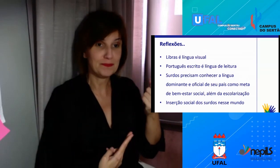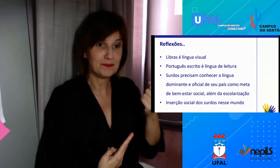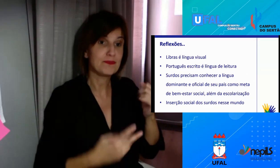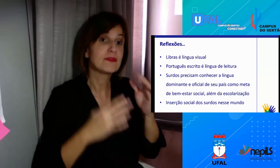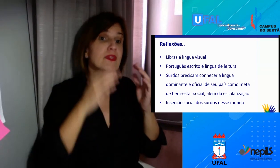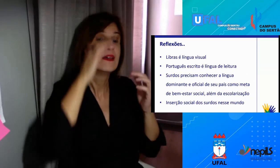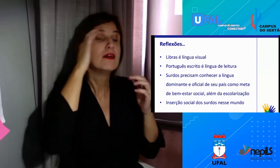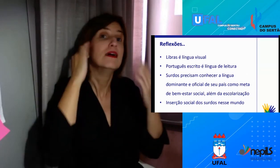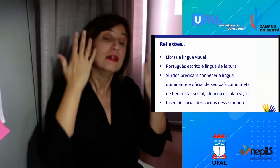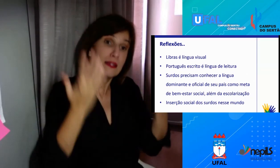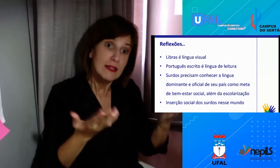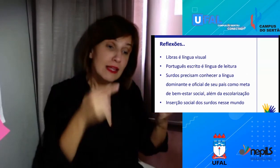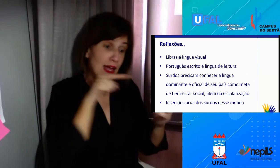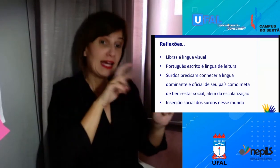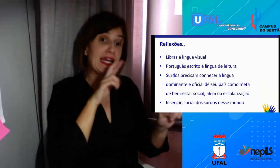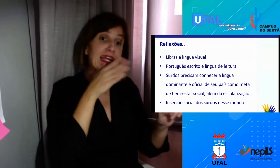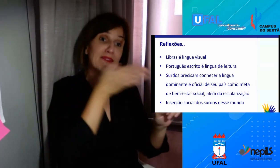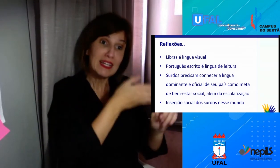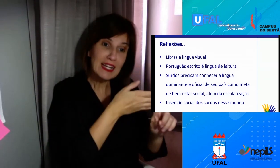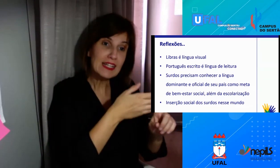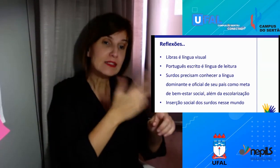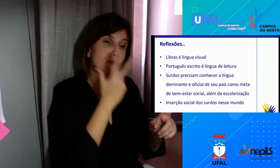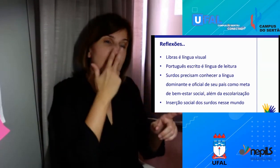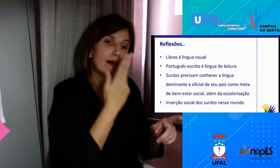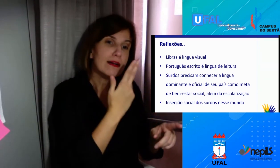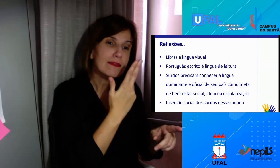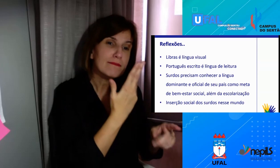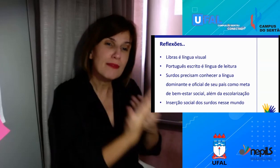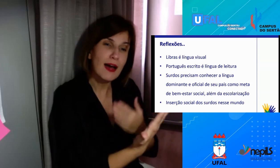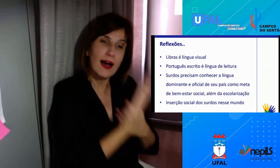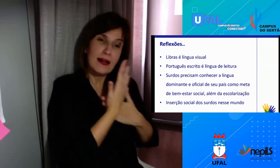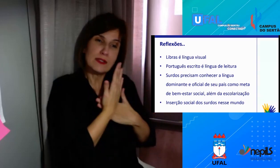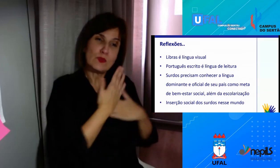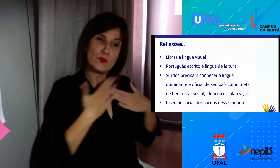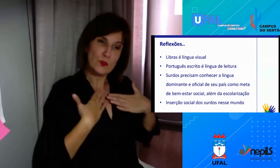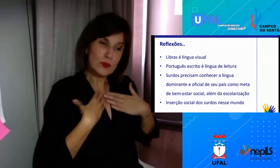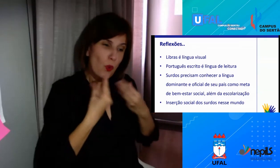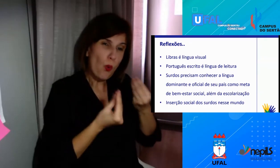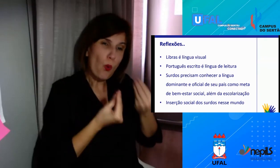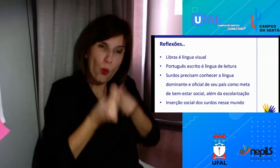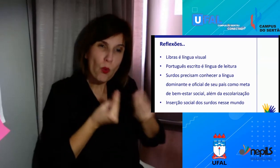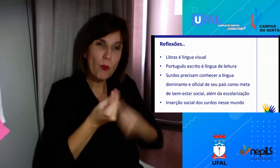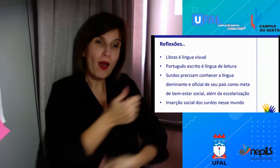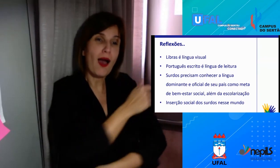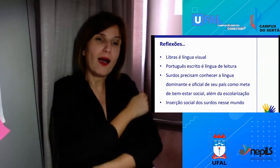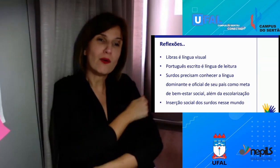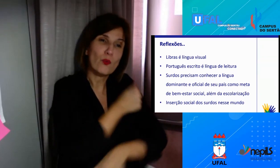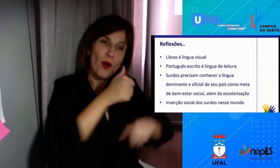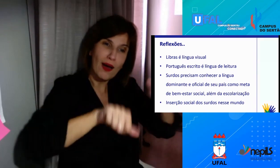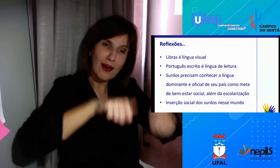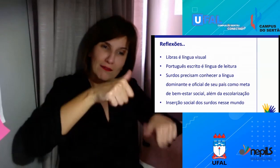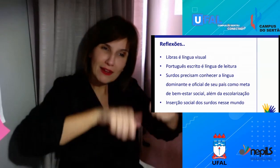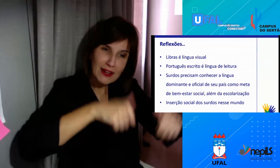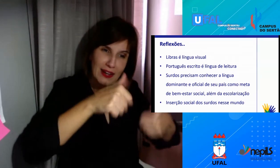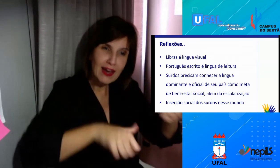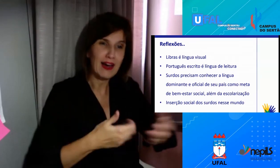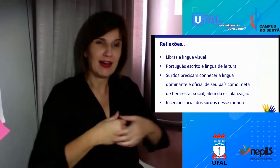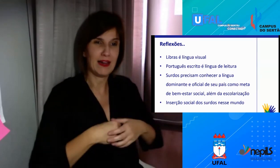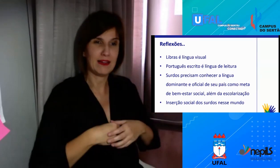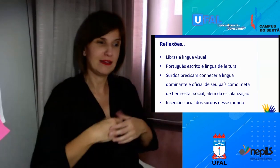de ensino, e a criação das escolas bilíngues. Os referenciais vão contribuir